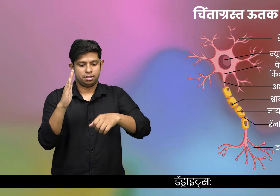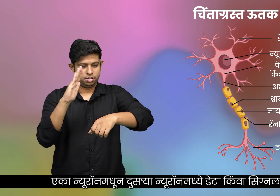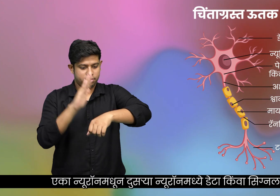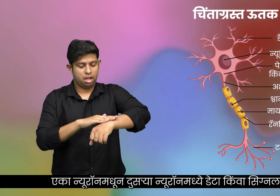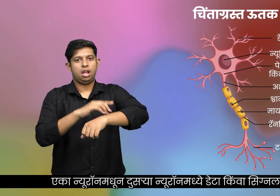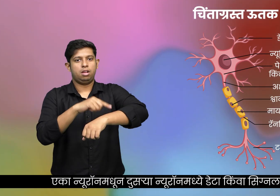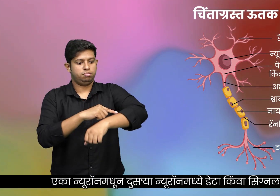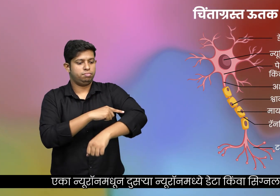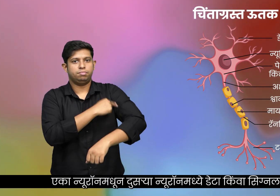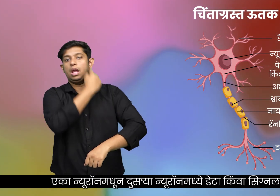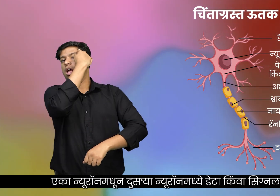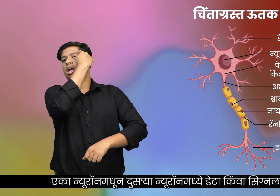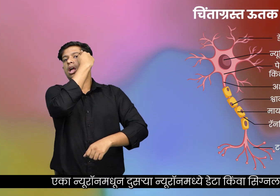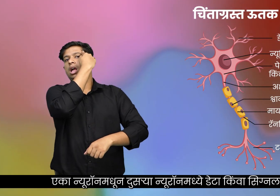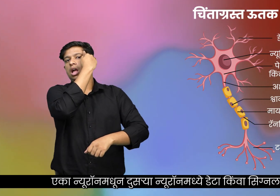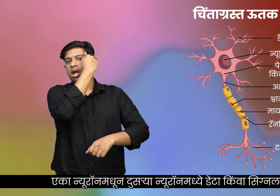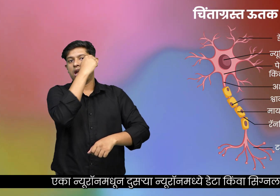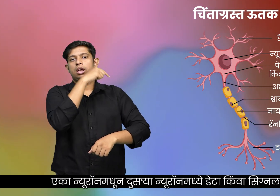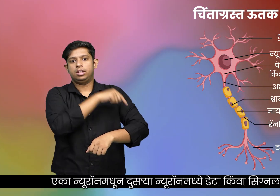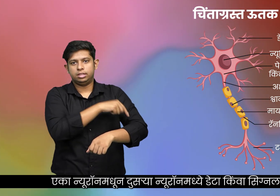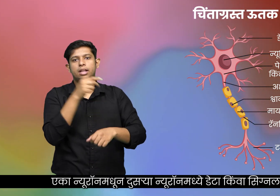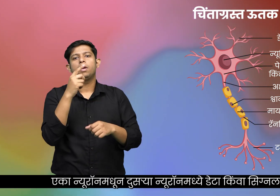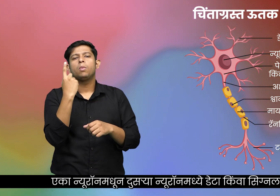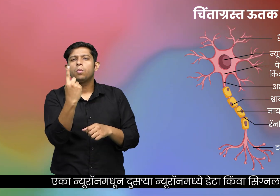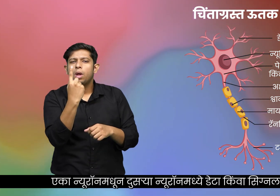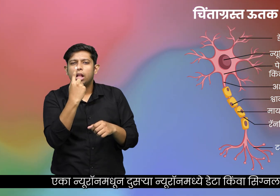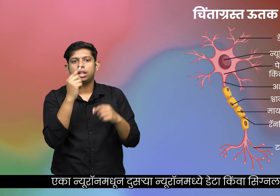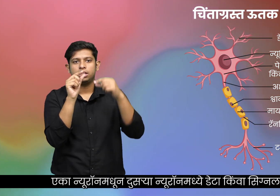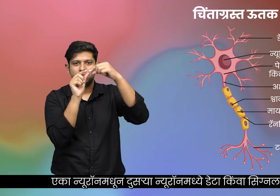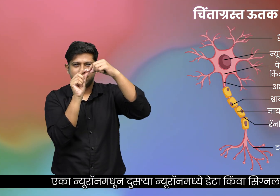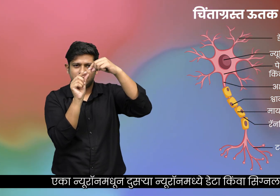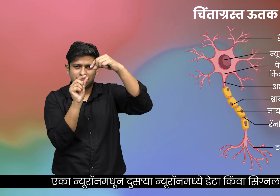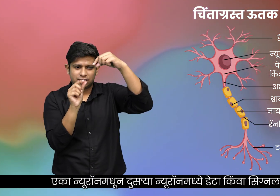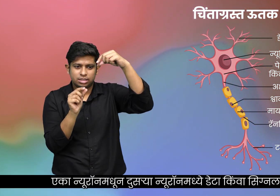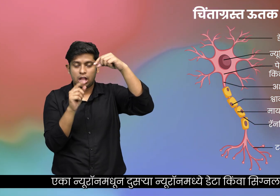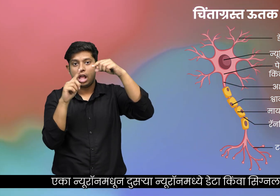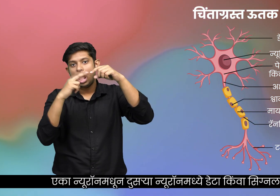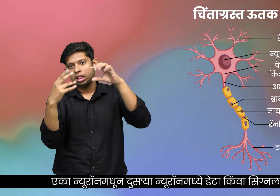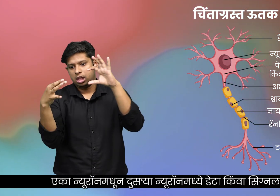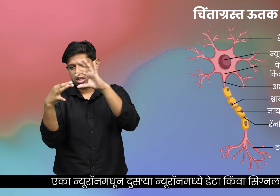एक न्यूरॉनमधून दुसऱ्या न्यूरॉनमध्ये डेटा किंवा सिग्नल प्राप्त करतात.